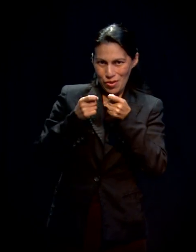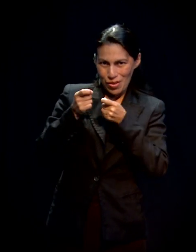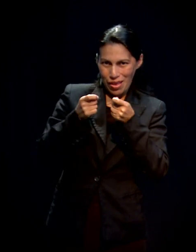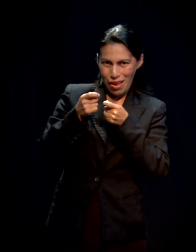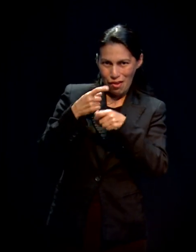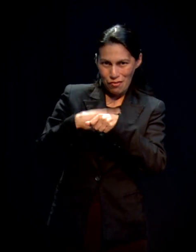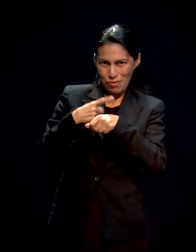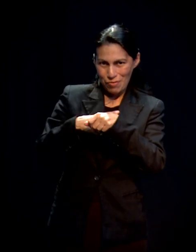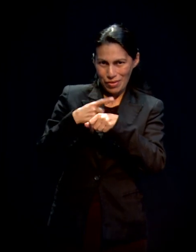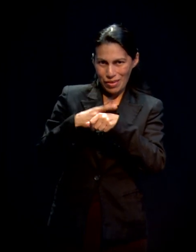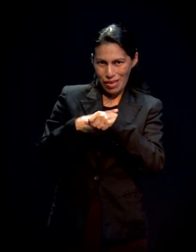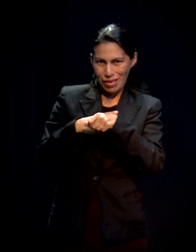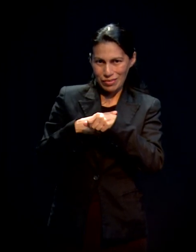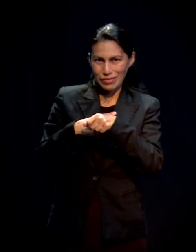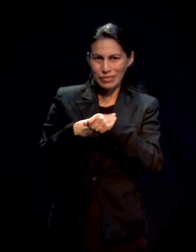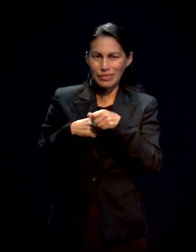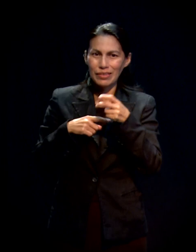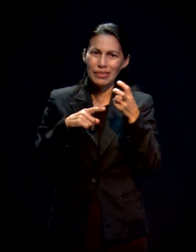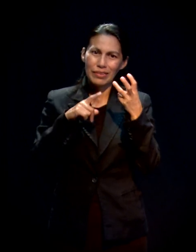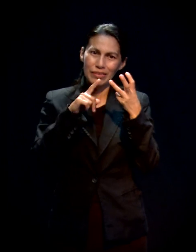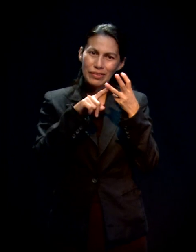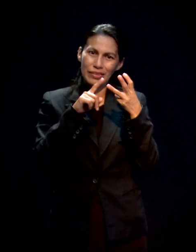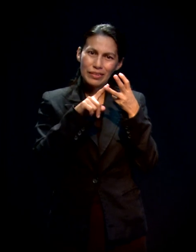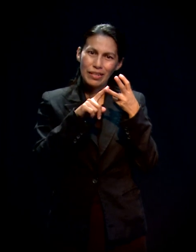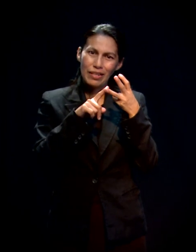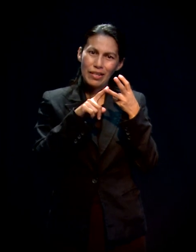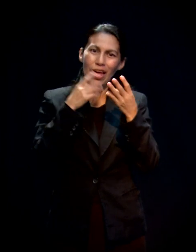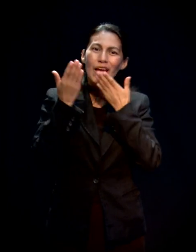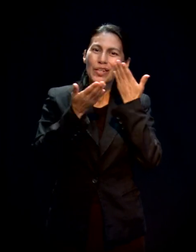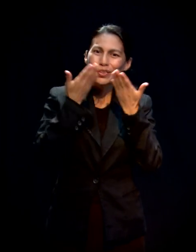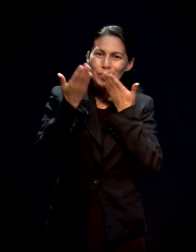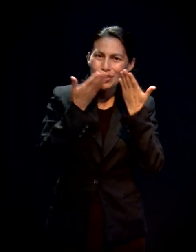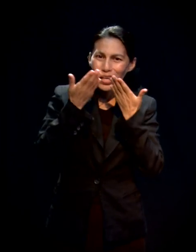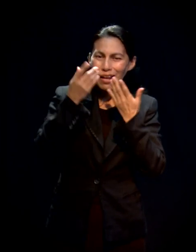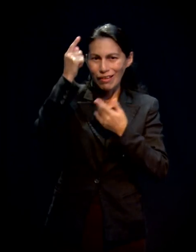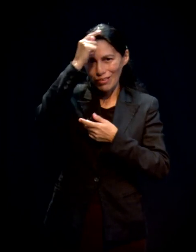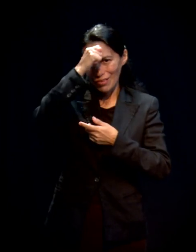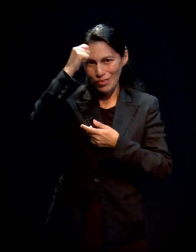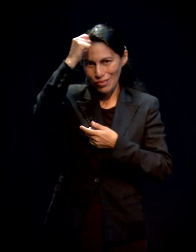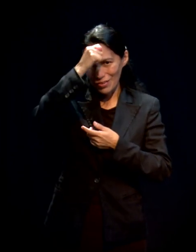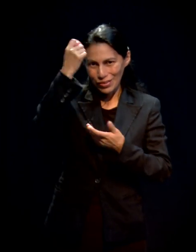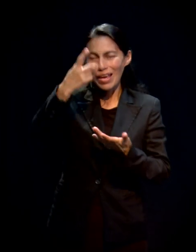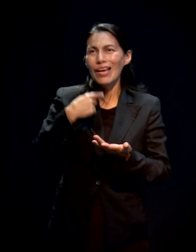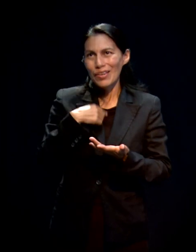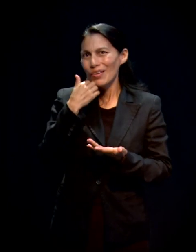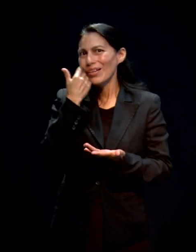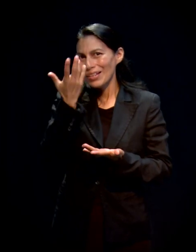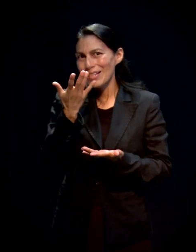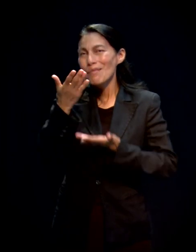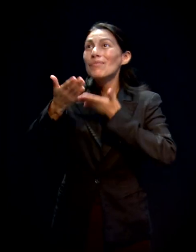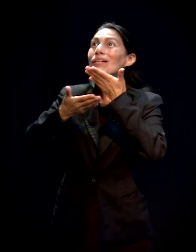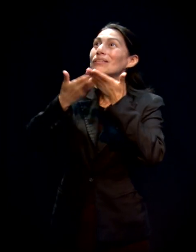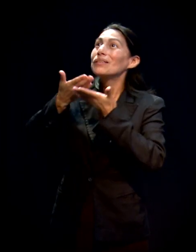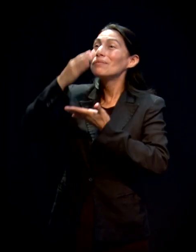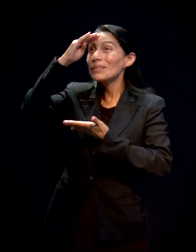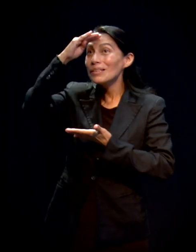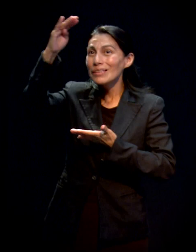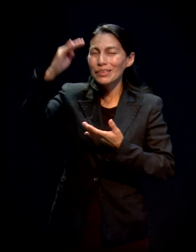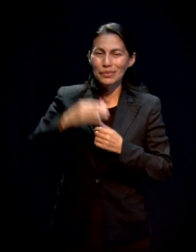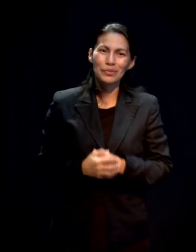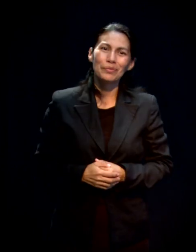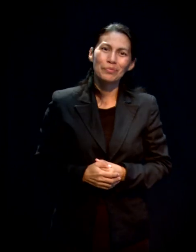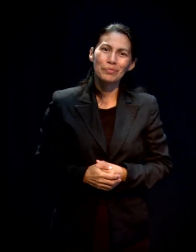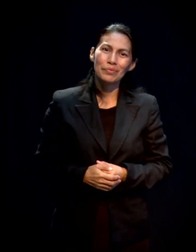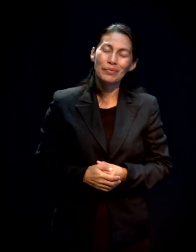pude controlar esta enfermedad para que no se detuviera en algo peor y el tercero puede estudiar la carga bien gloria a dios